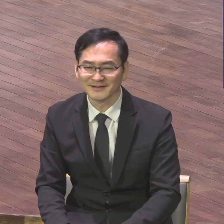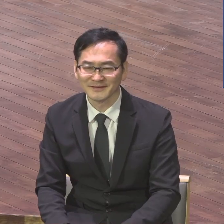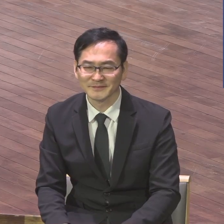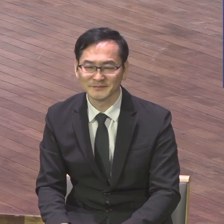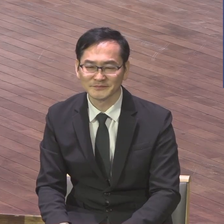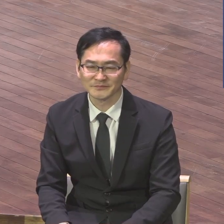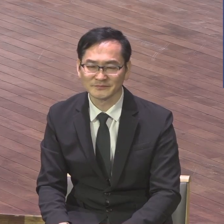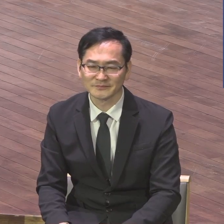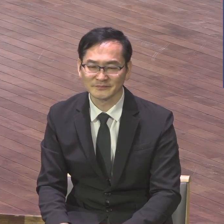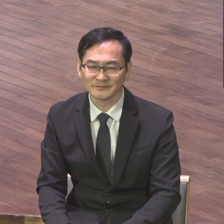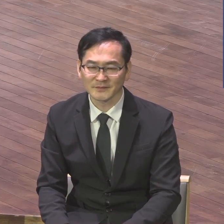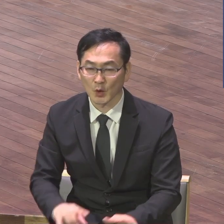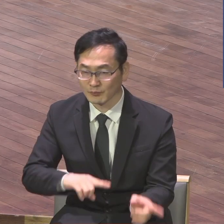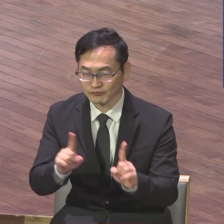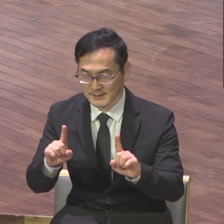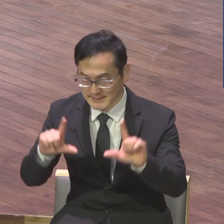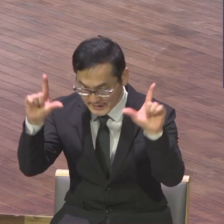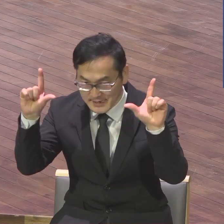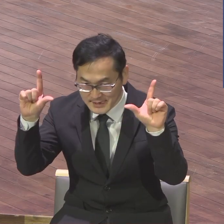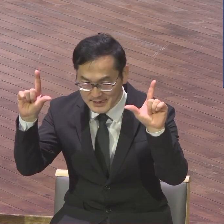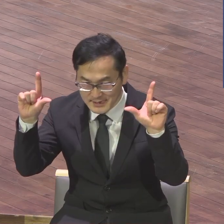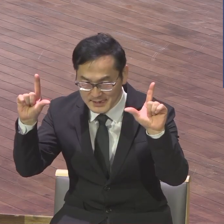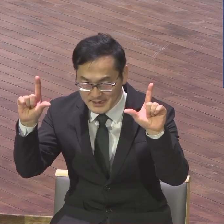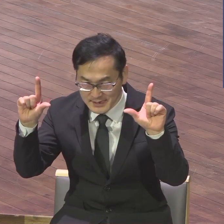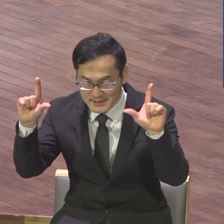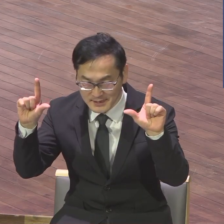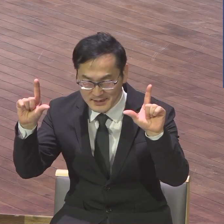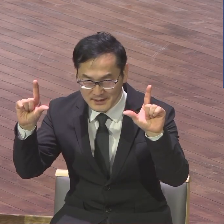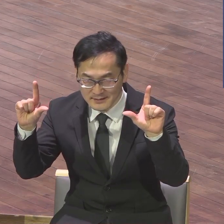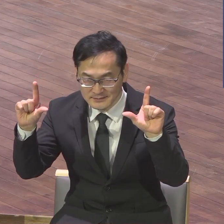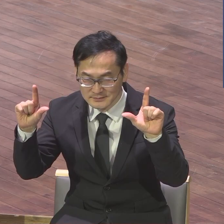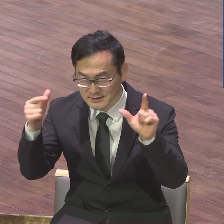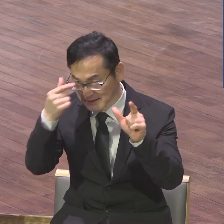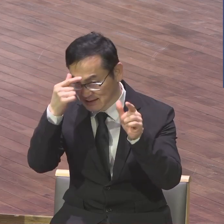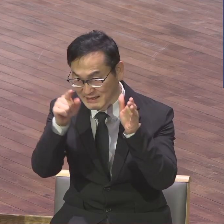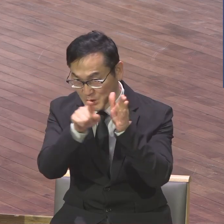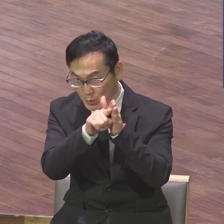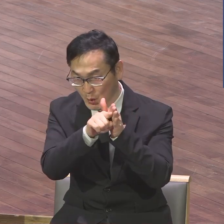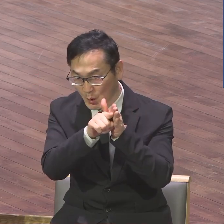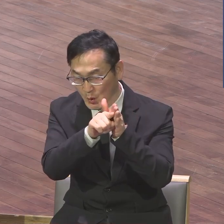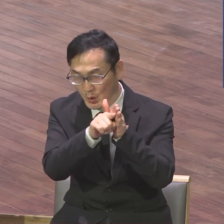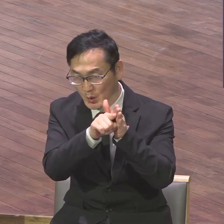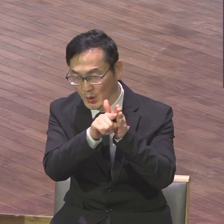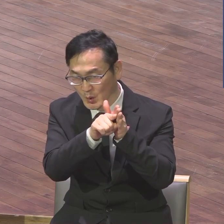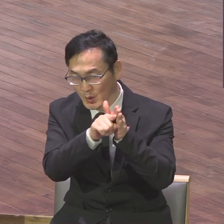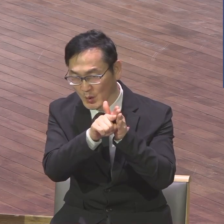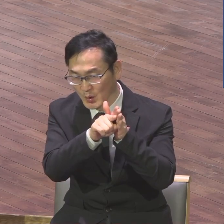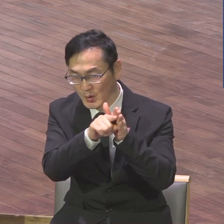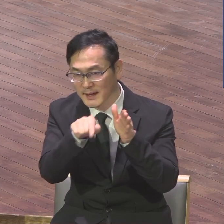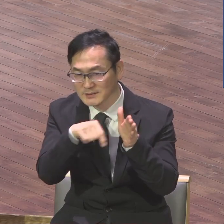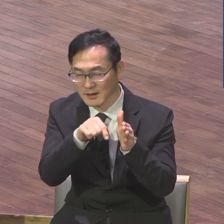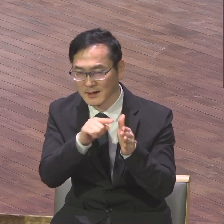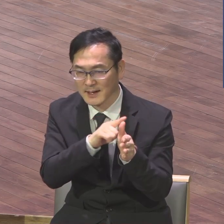부활의 아침입니다. 우리 기독교에서 최고로 귀하게